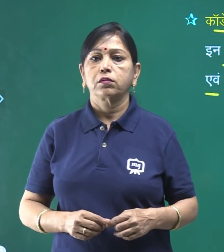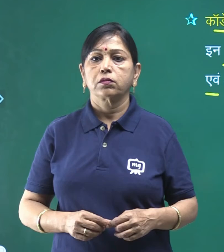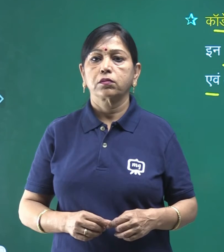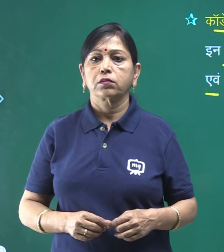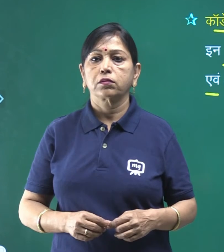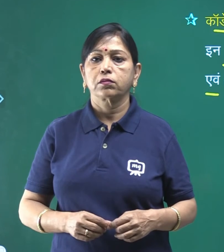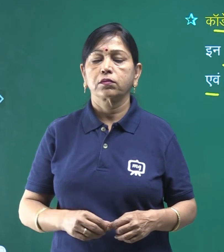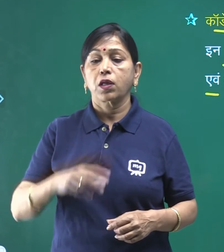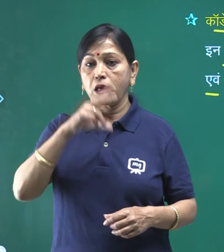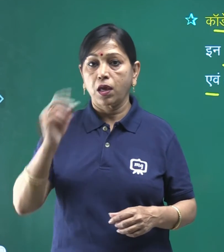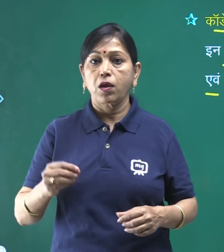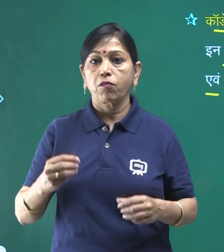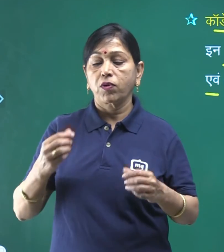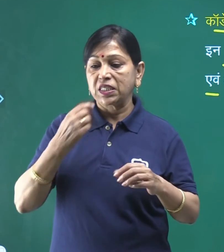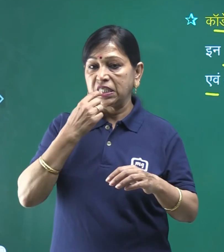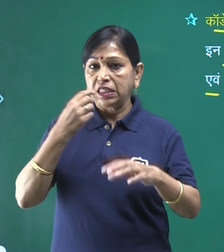एवं अंतःकंकाल